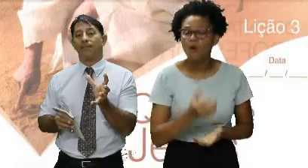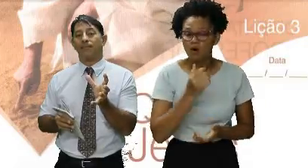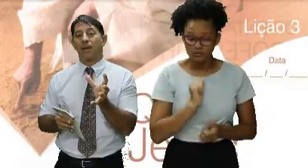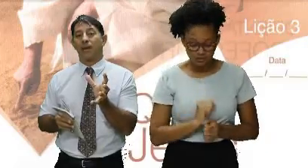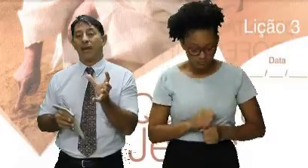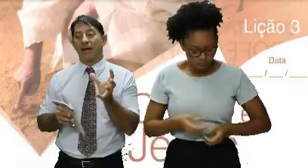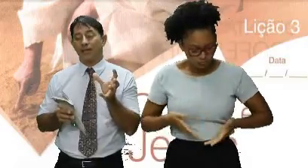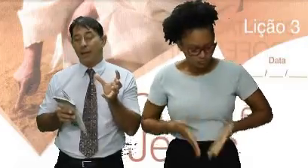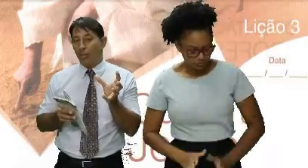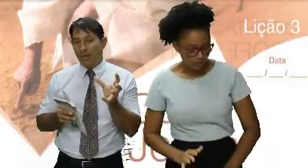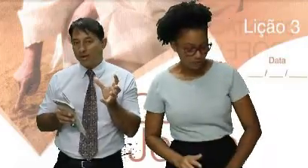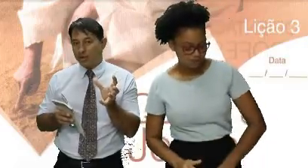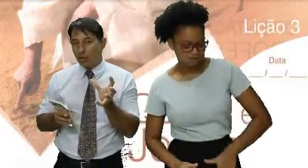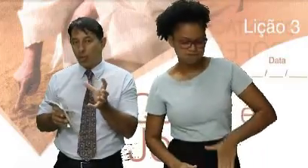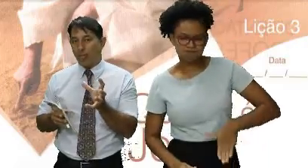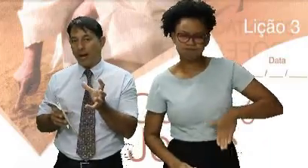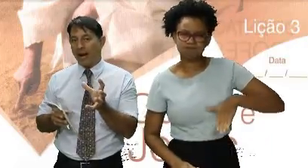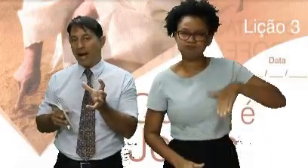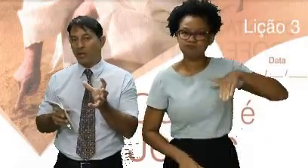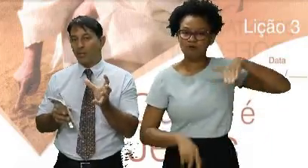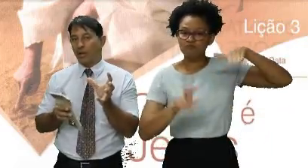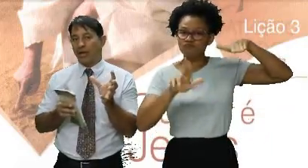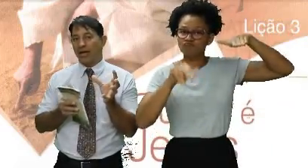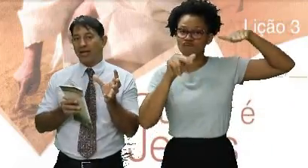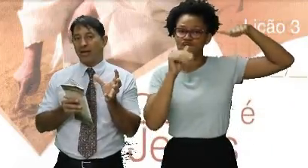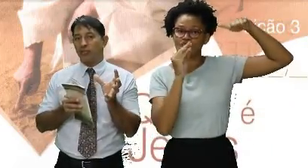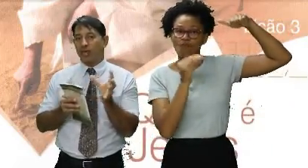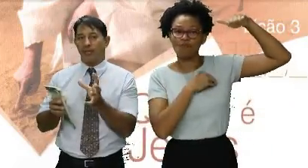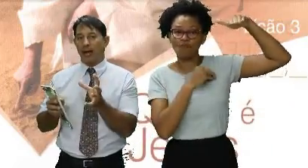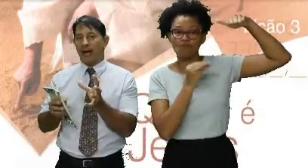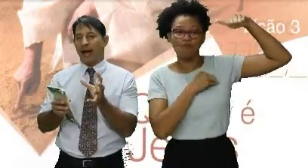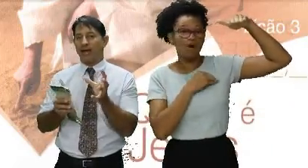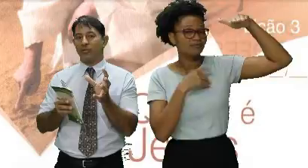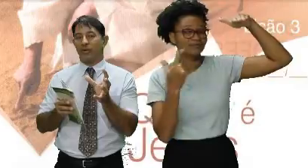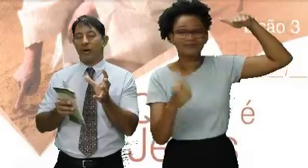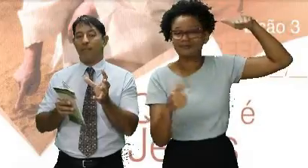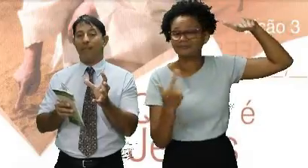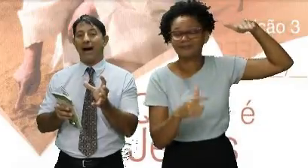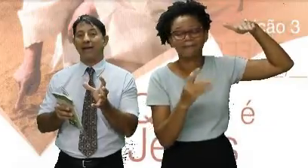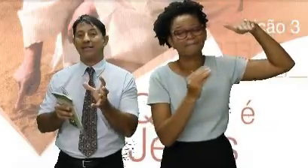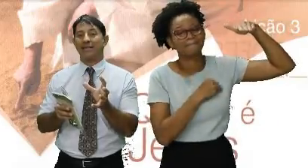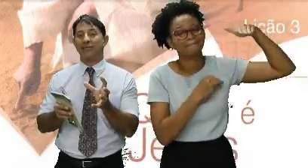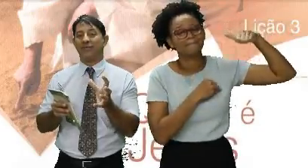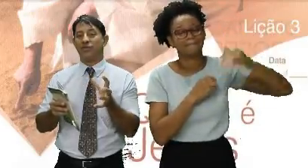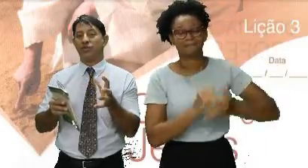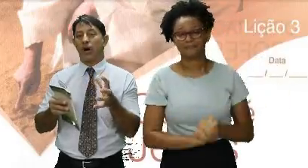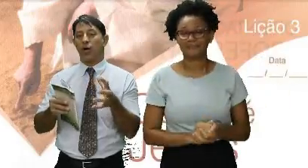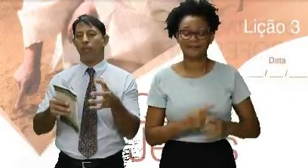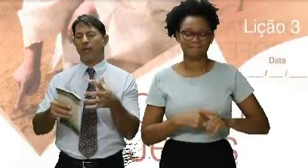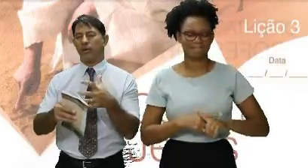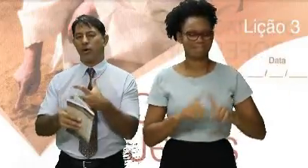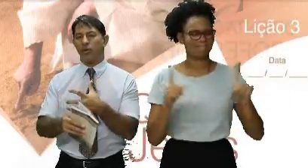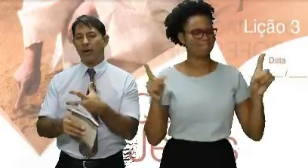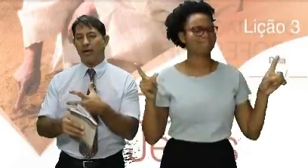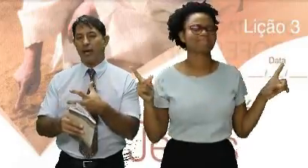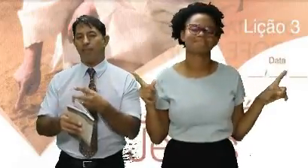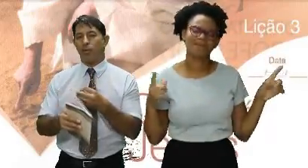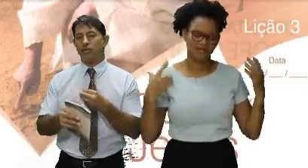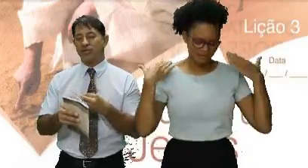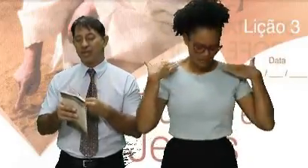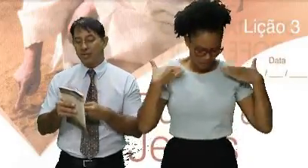homem. Ele não praticou pecado porque ele não tem pecado, mas ele vestiu a roupa de